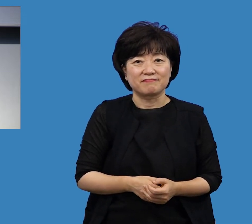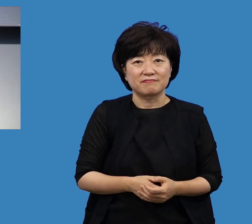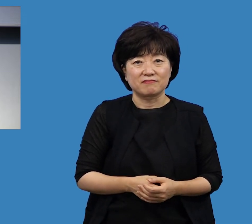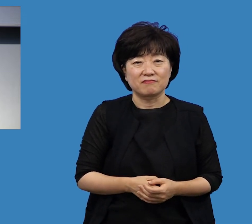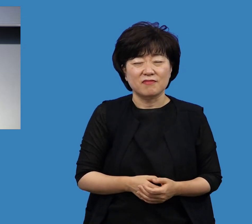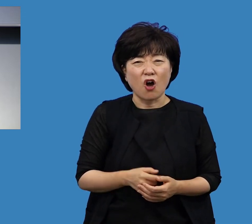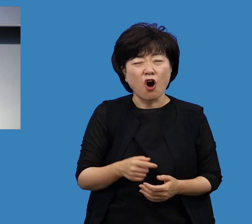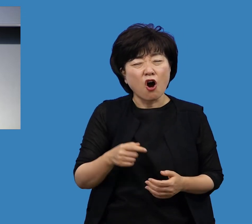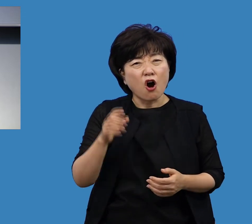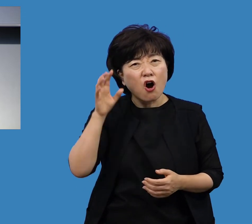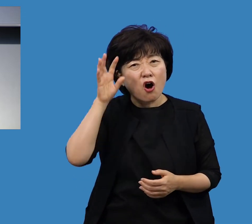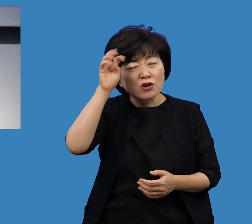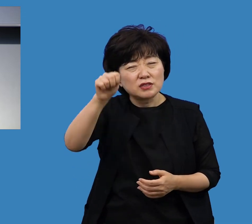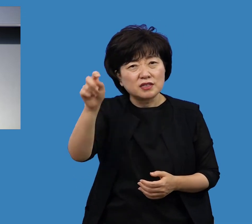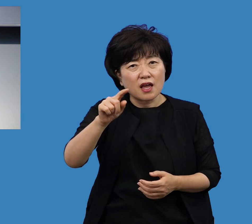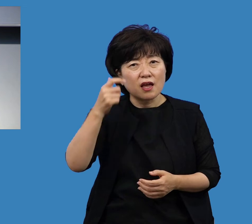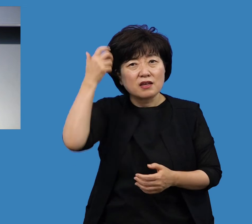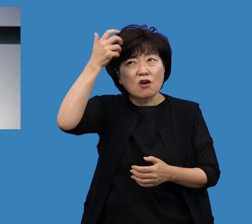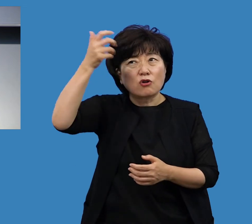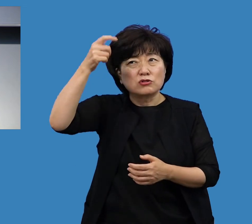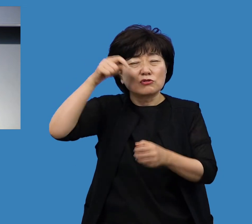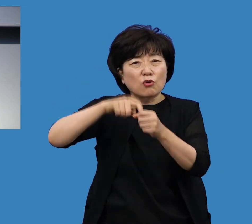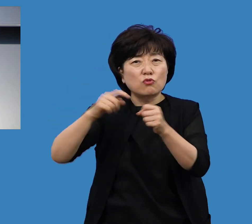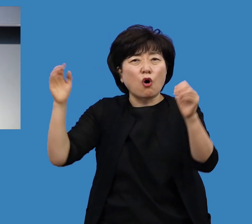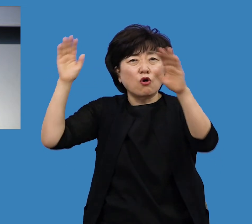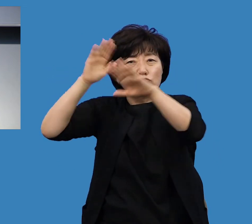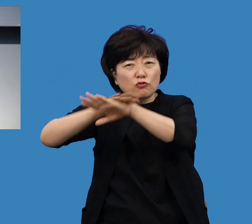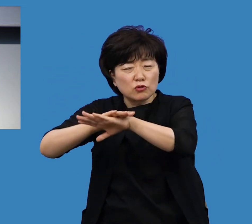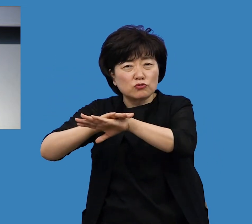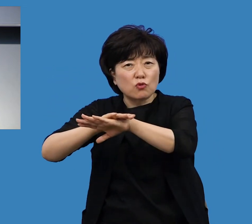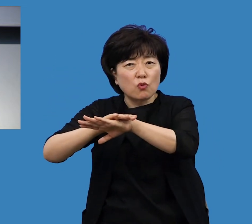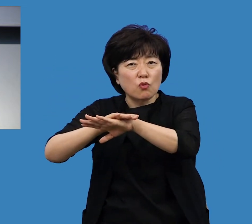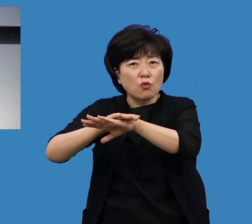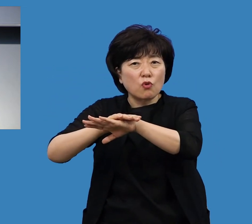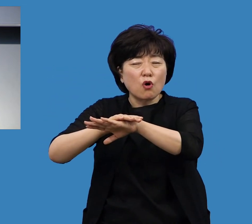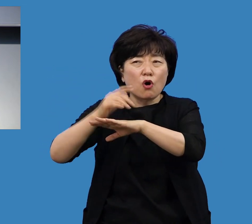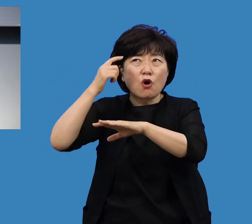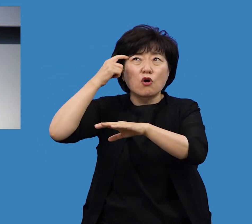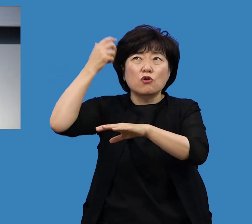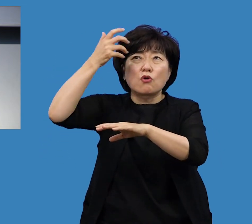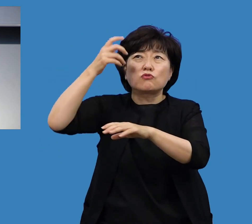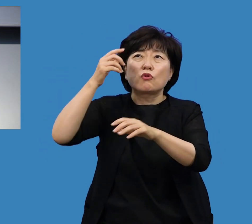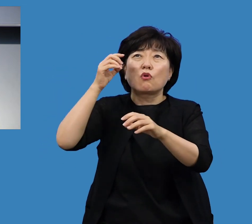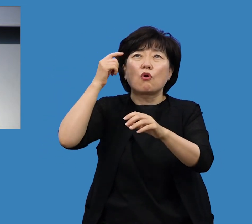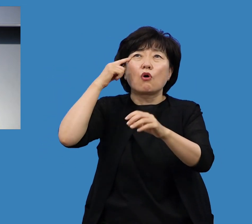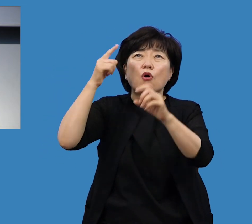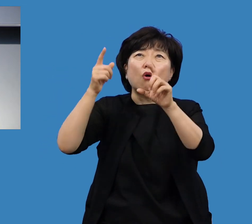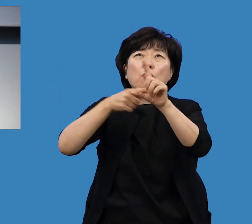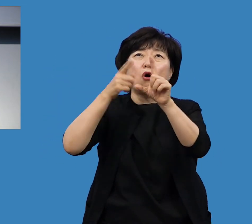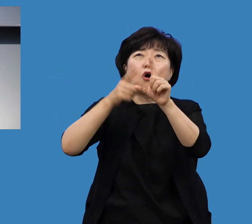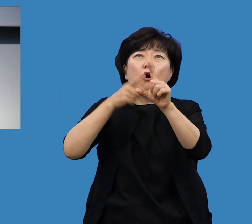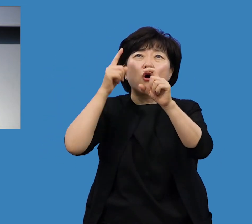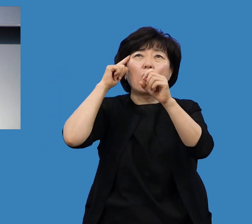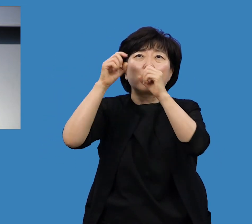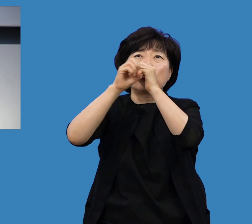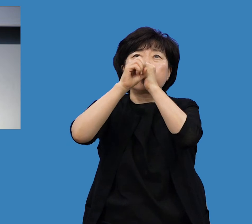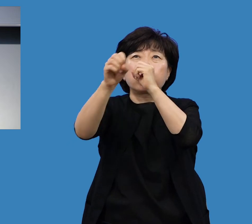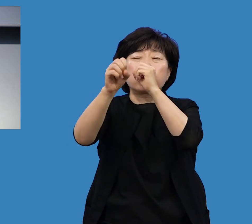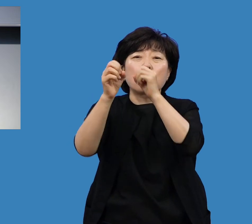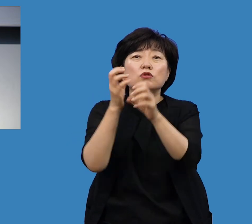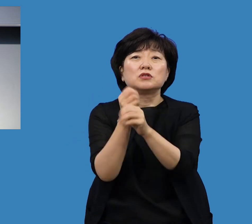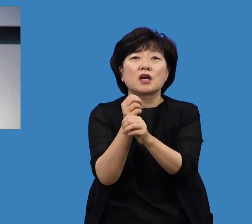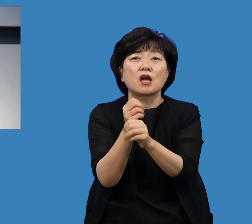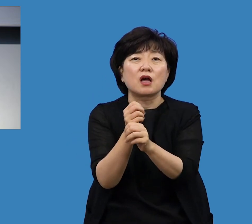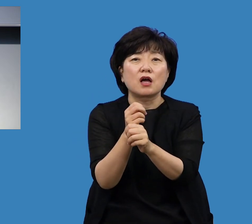언제 여러분 영적으로 어두워지고 언제 영적으로 멍해지는 줄 아십니까? 멍해지는 줄 아십니까? 예,